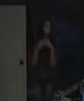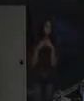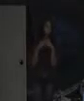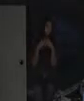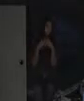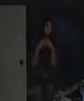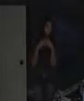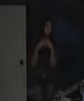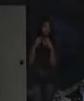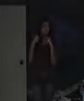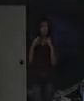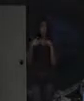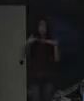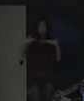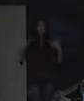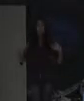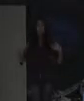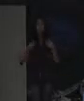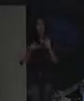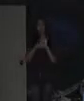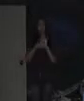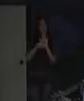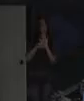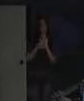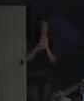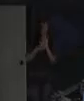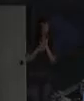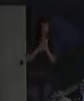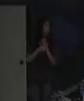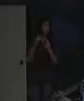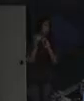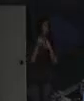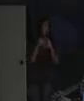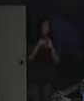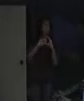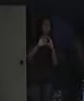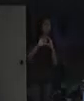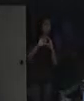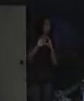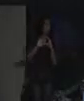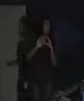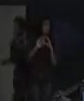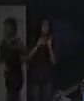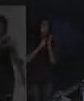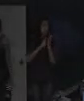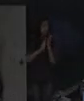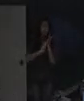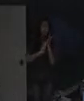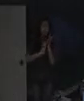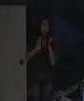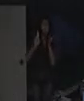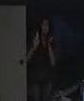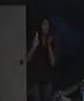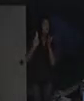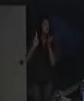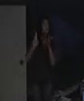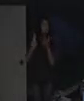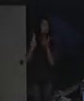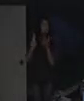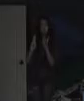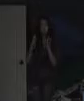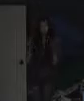soberano plenário desta Casa de Leis, que seja encaminhado correspondência ao gerente regional da Coelba,